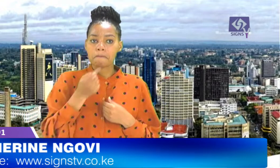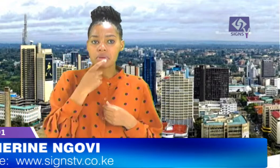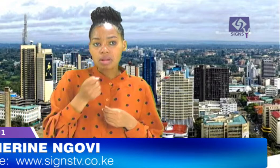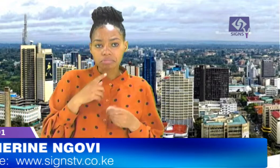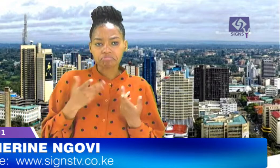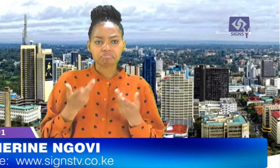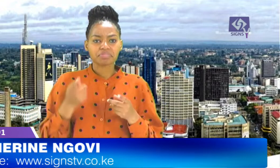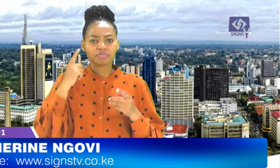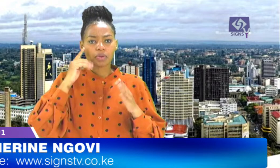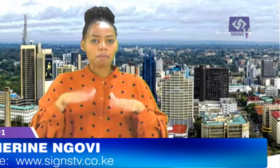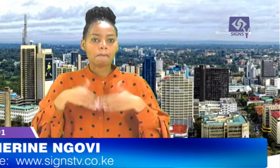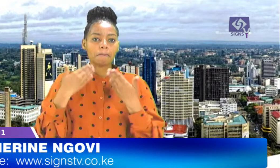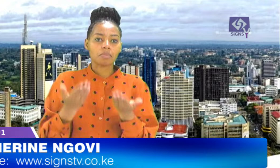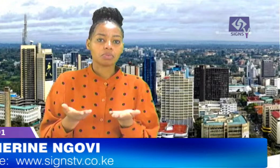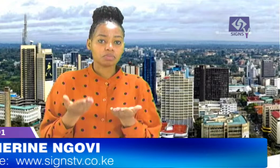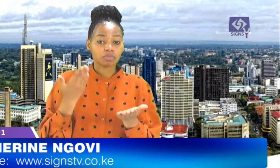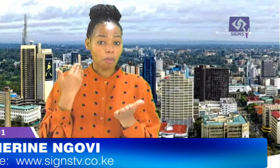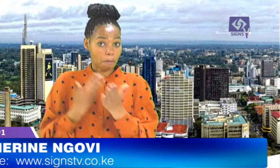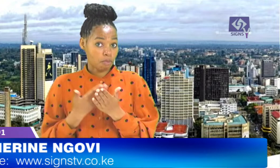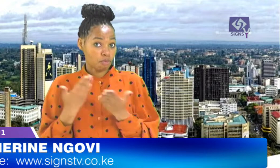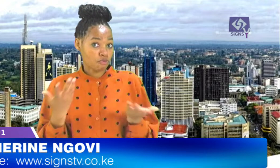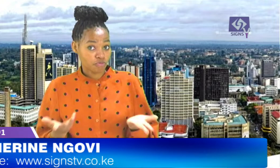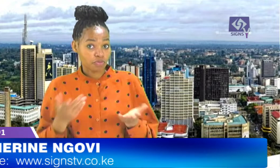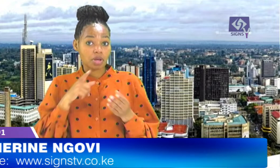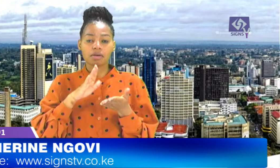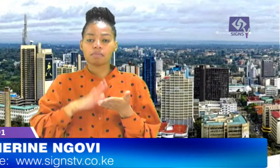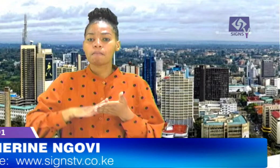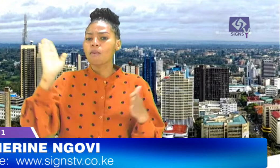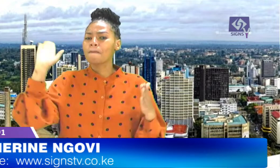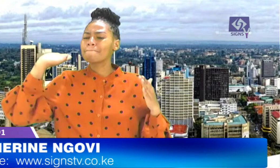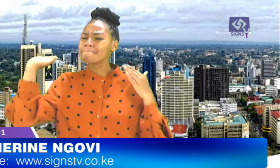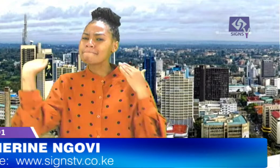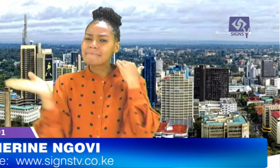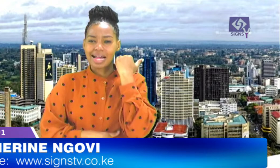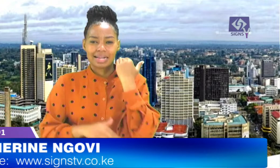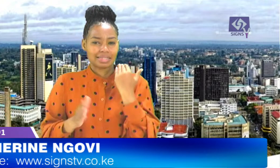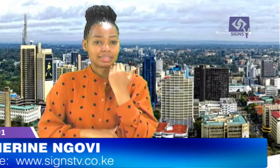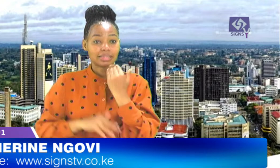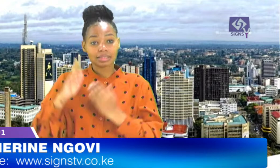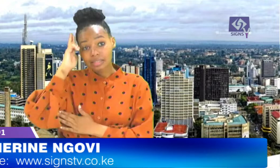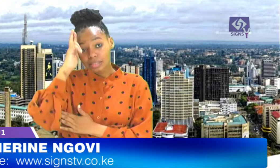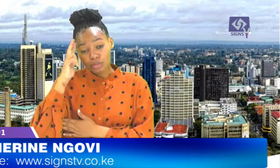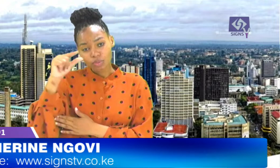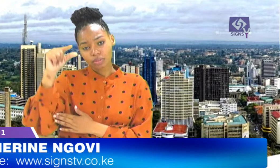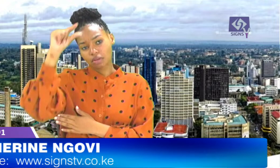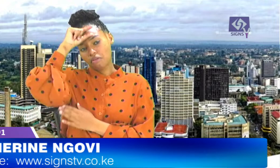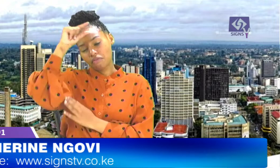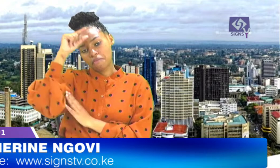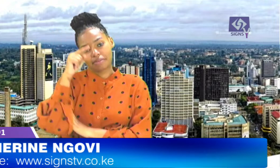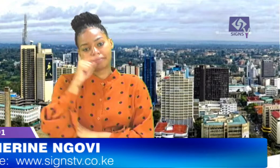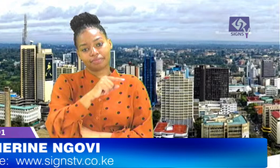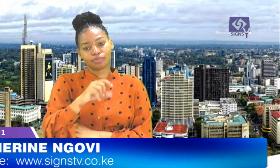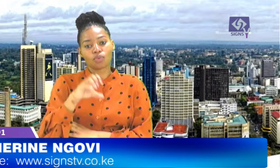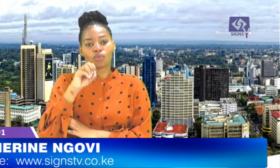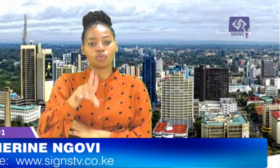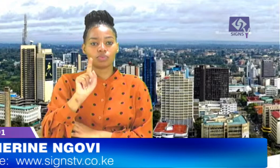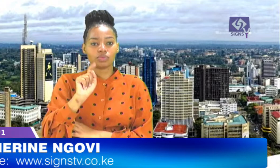has medically been proved to be causing more harm, hence the reason the